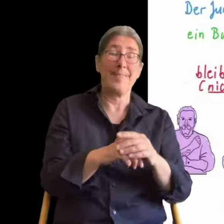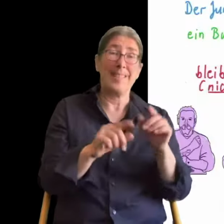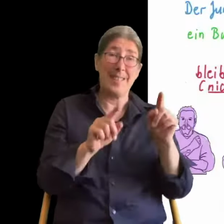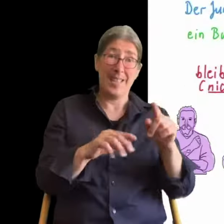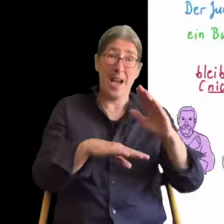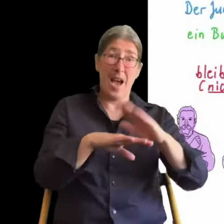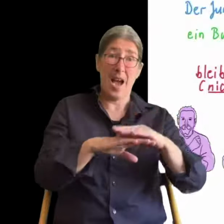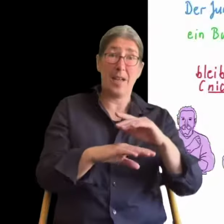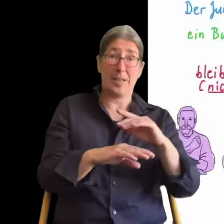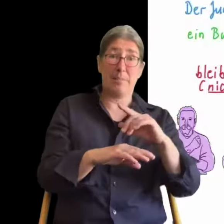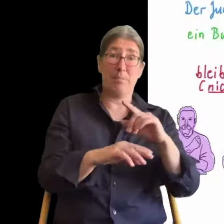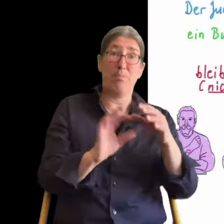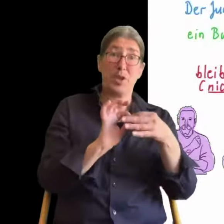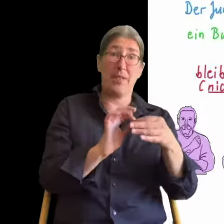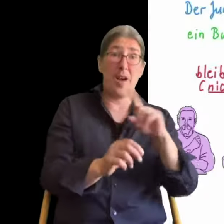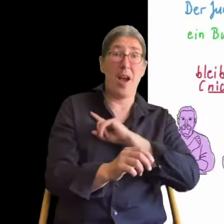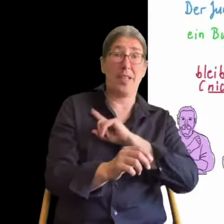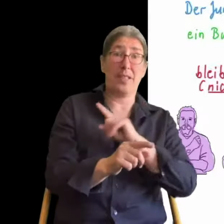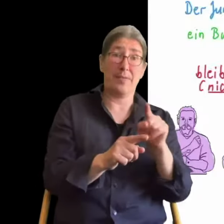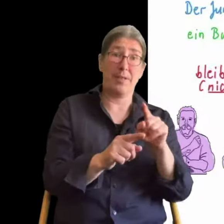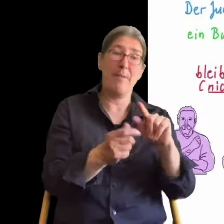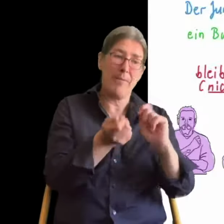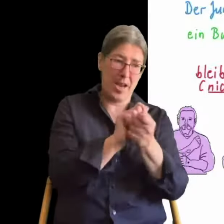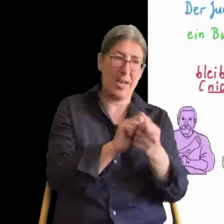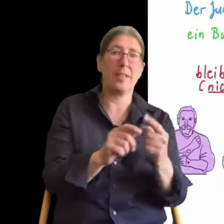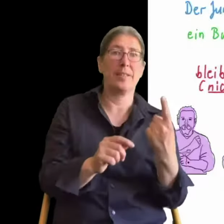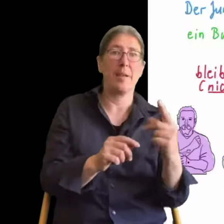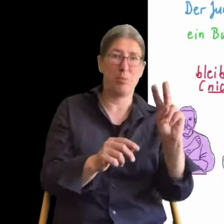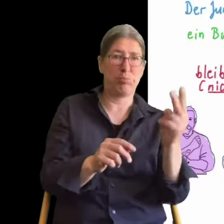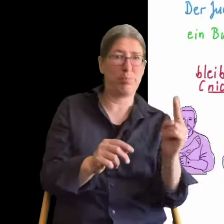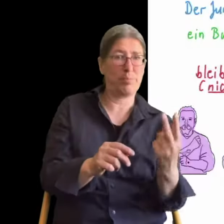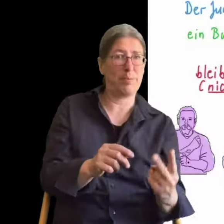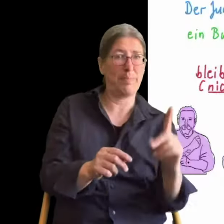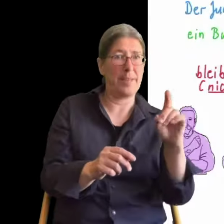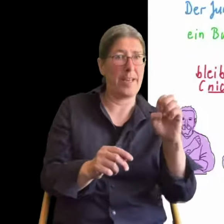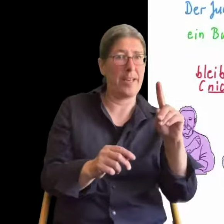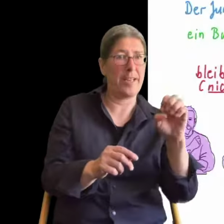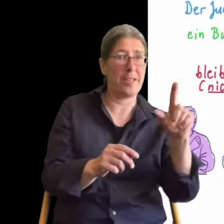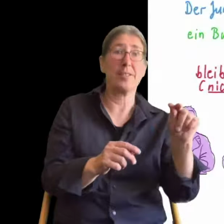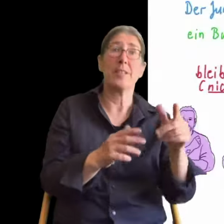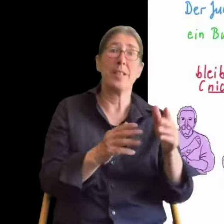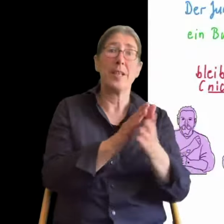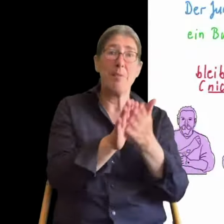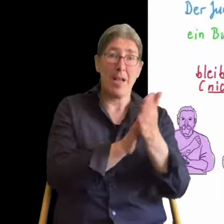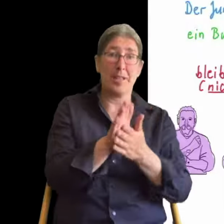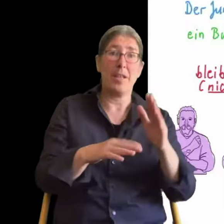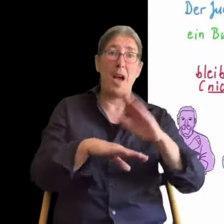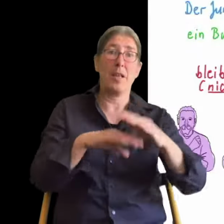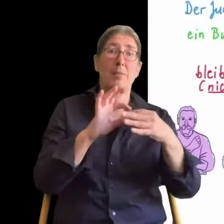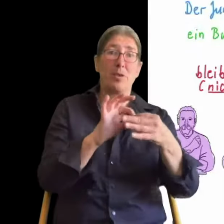Und die attributiven Adjektive, die werden verändert. Die werden dekliniert. Die Gebärde dafür sieht so